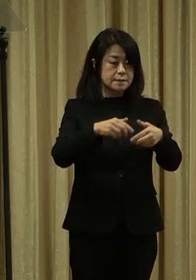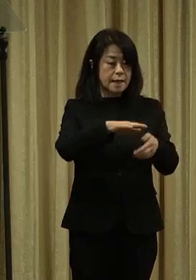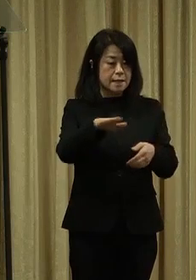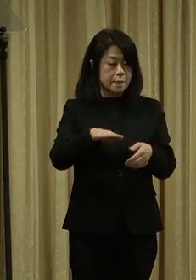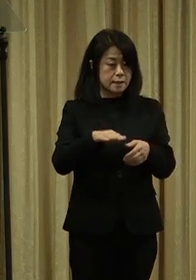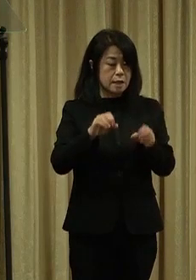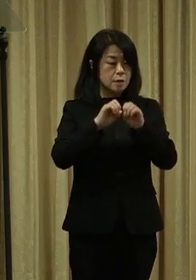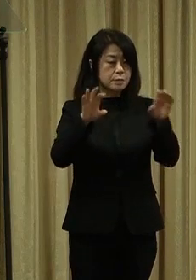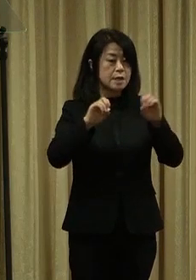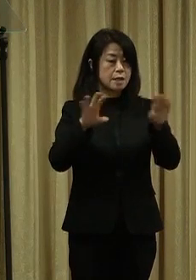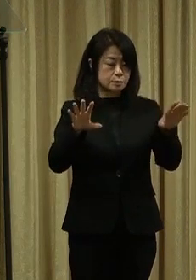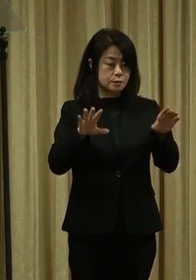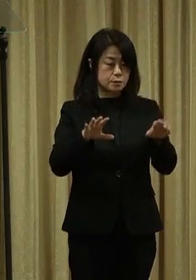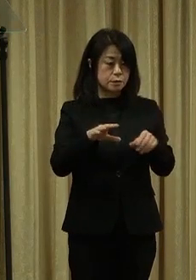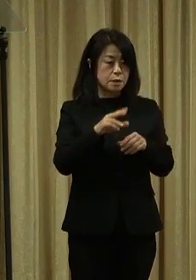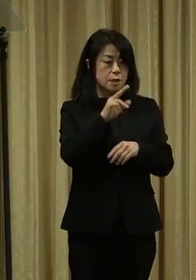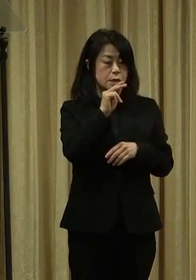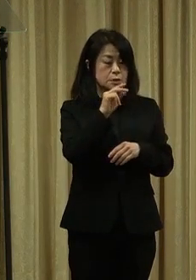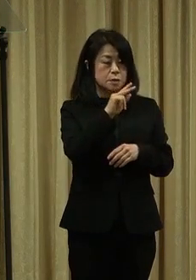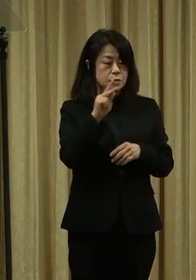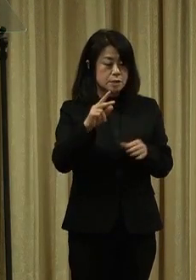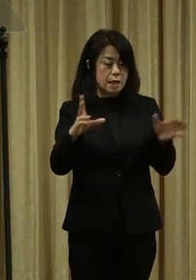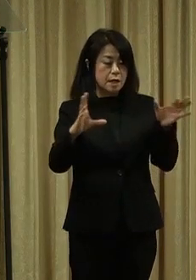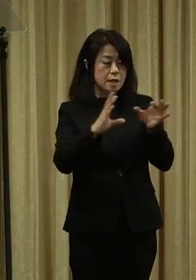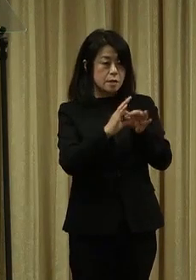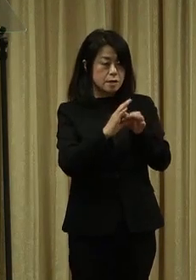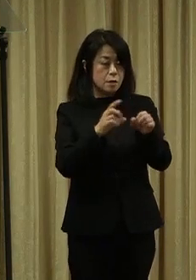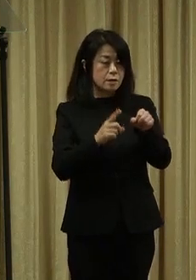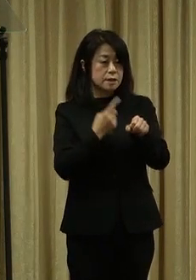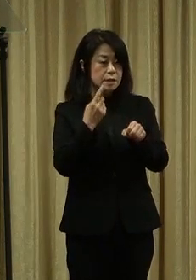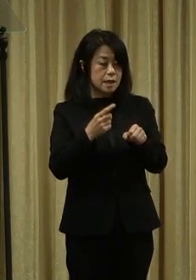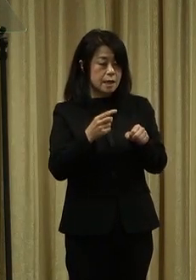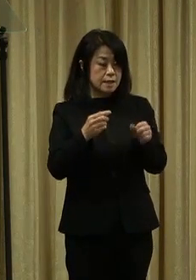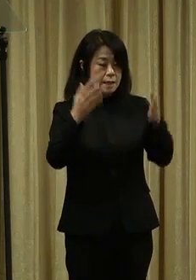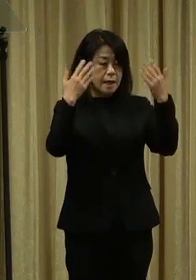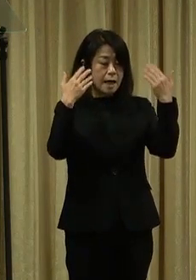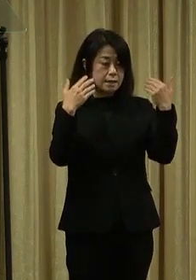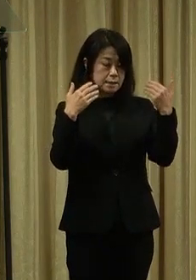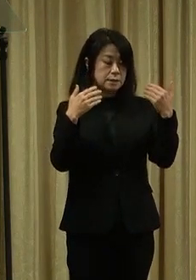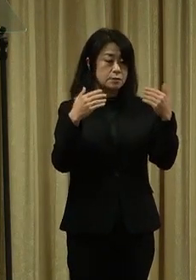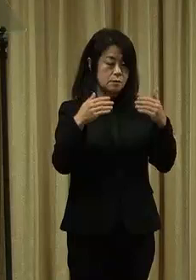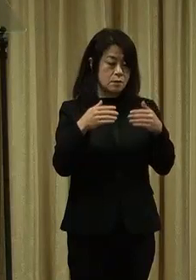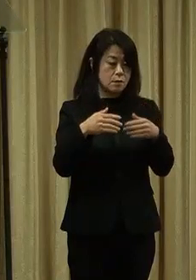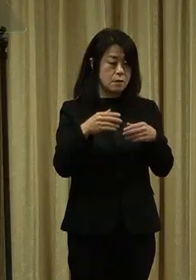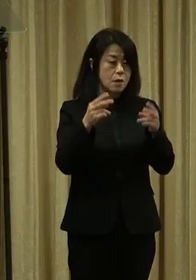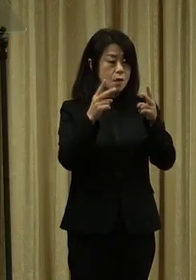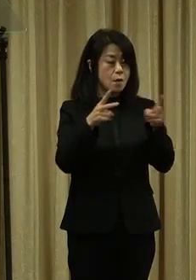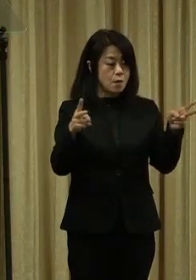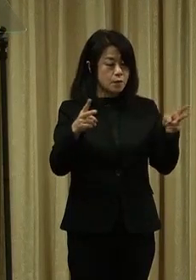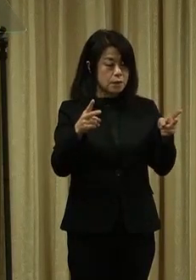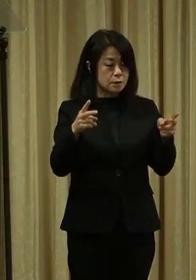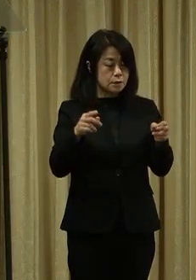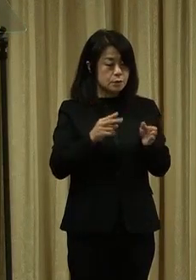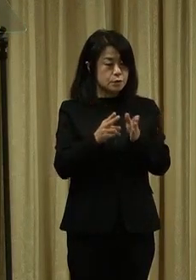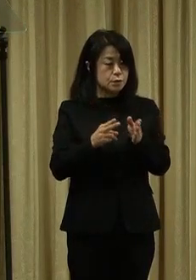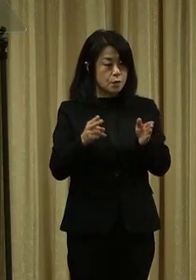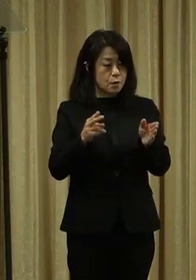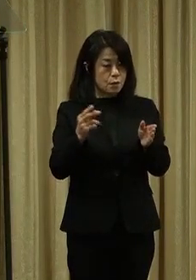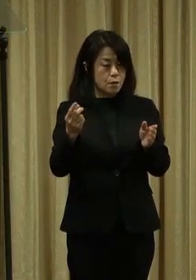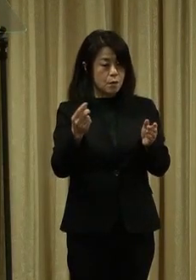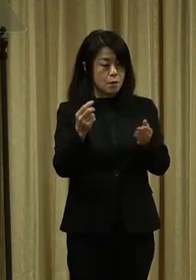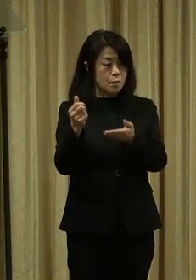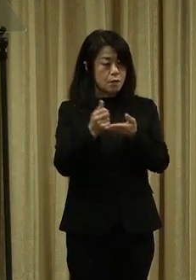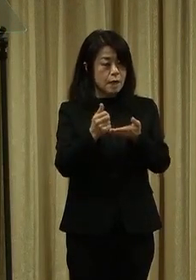陸新幹線敦賀開業を後期として秋の北陸デスティネーションキャンペーンによる魅力発信に取り組んでまいります。